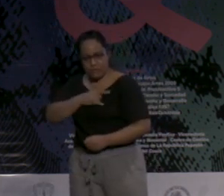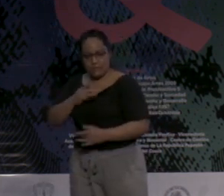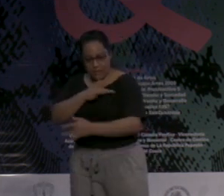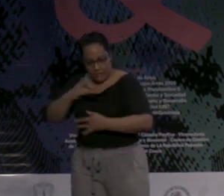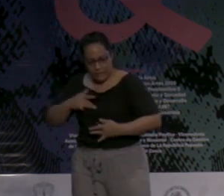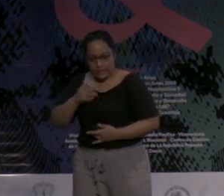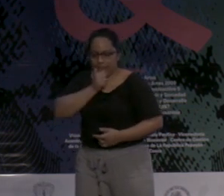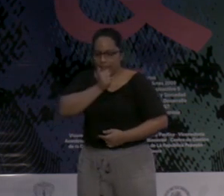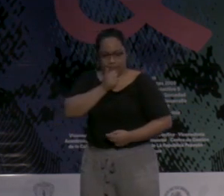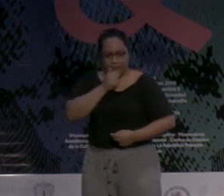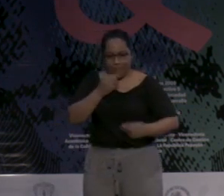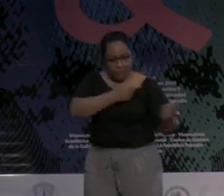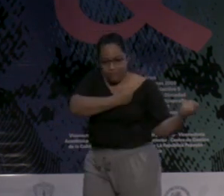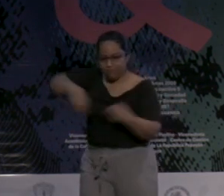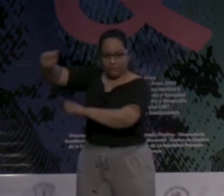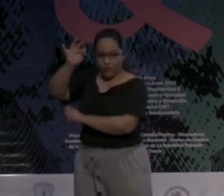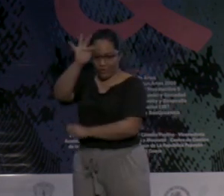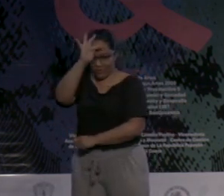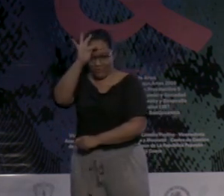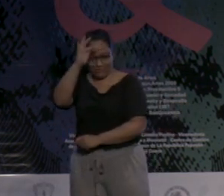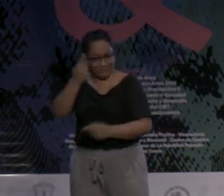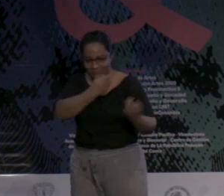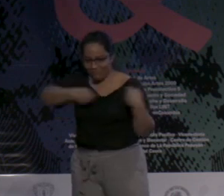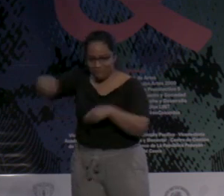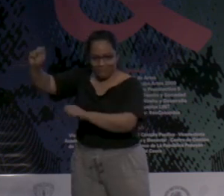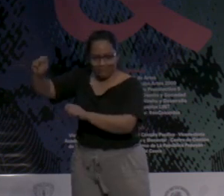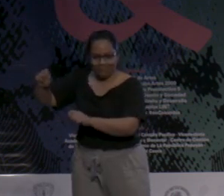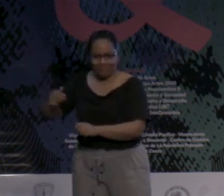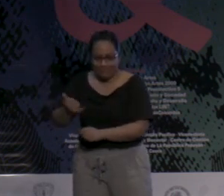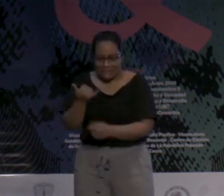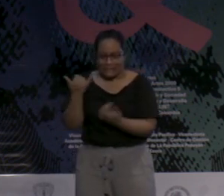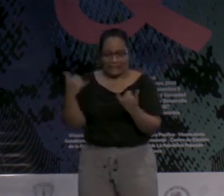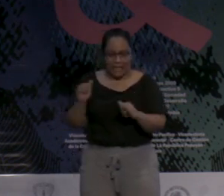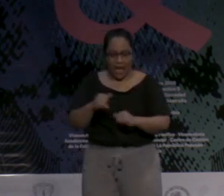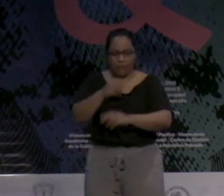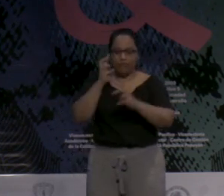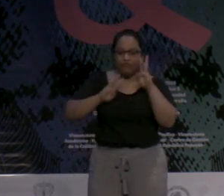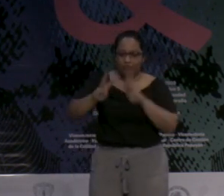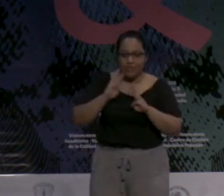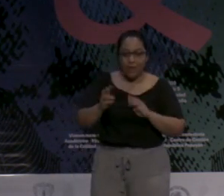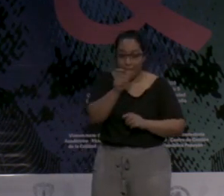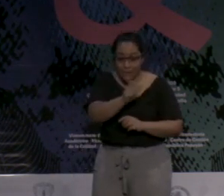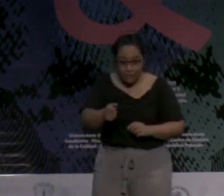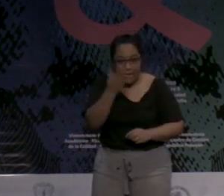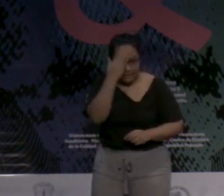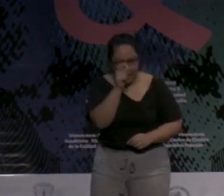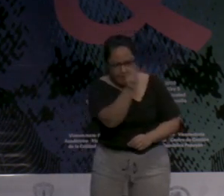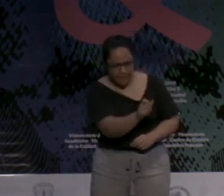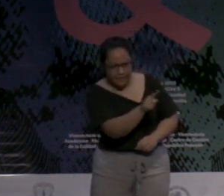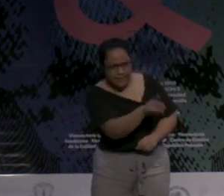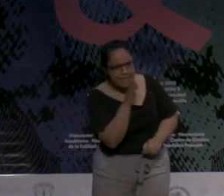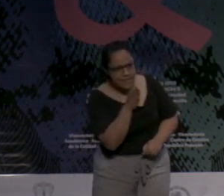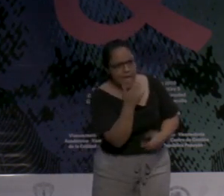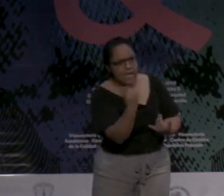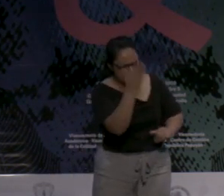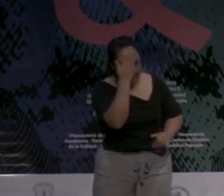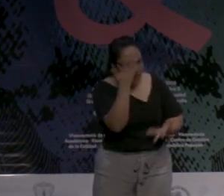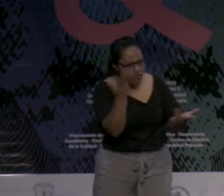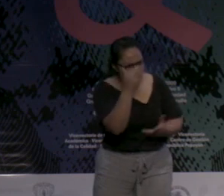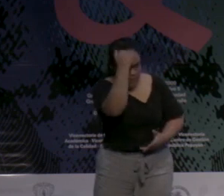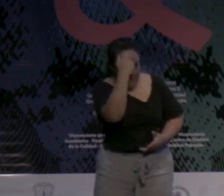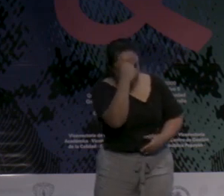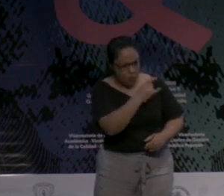segundos recibió una llamada: profesor, Fernando tuvo un infarto. Ya llegó su maní. O sea, ¿quién? No sé quién. Sabía que se llamaba Fernando, sabía que estaba